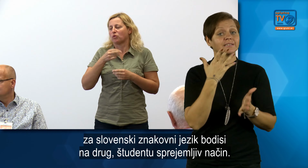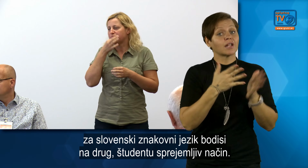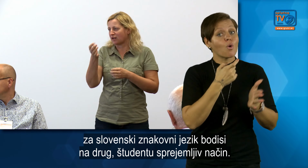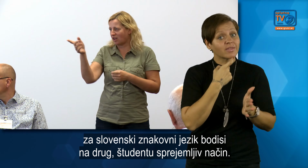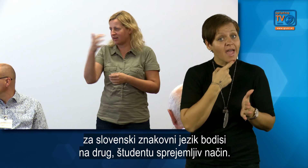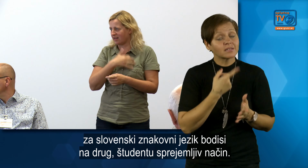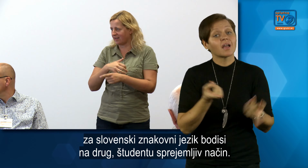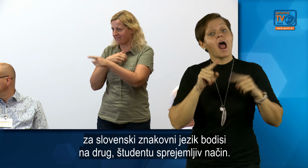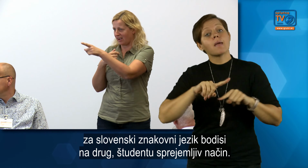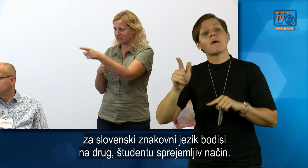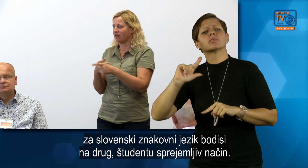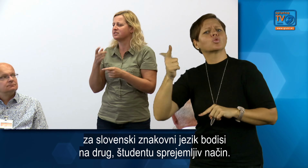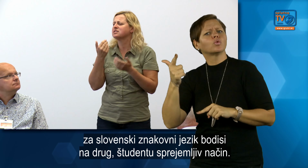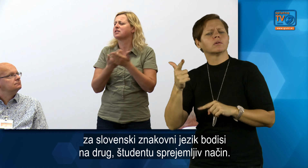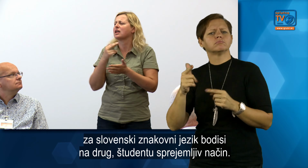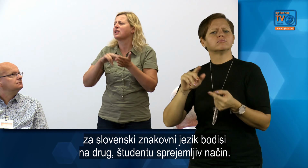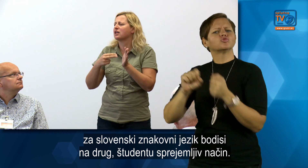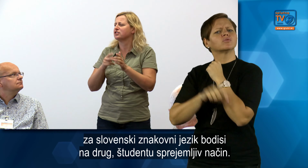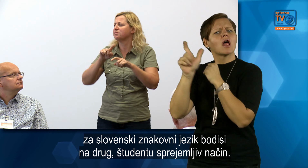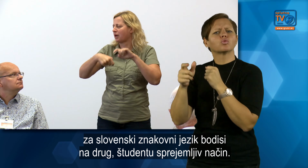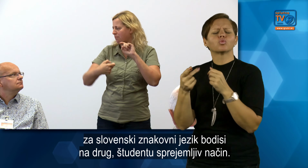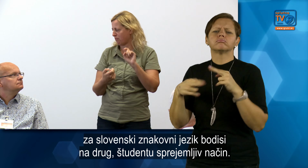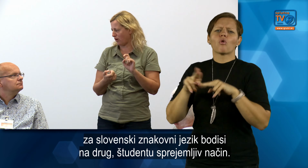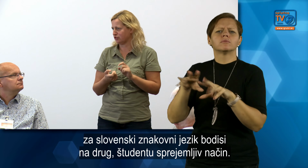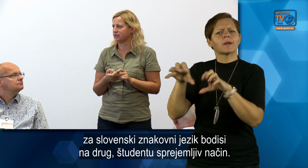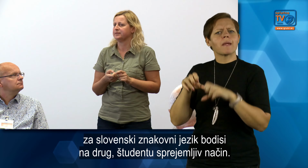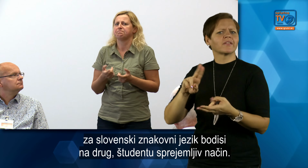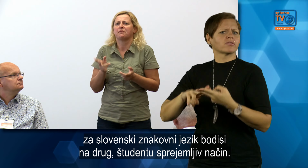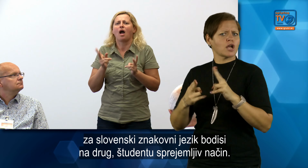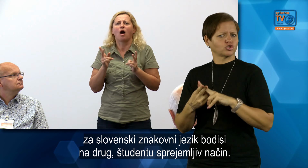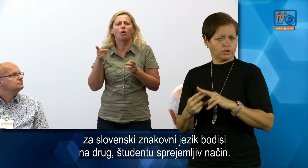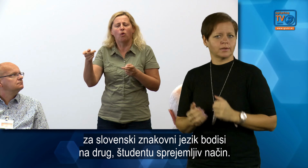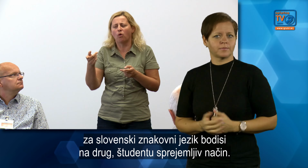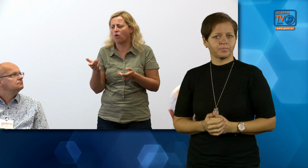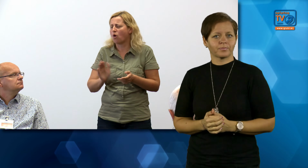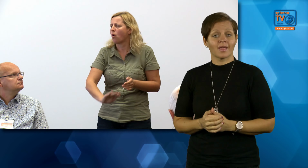znakovni jezik, bodi si na drug študentu sprejemljiv način.